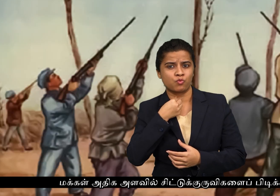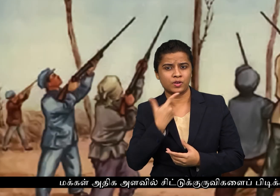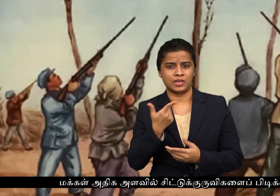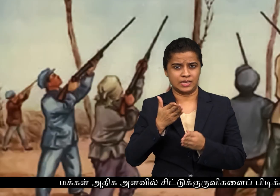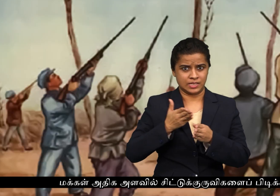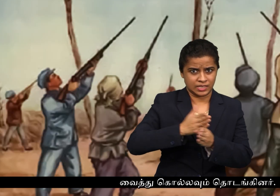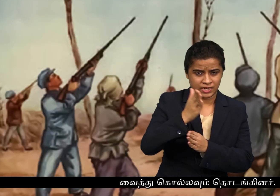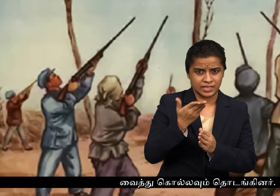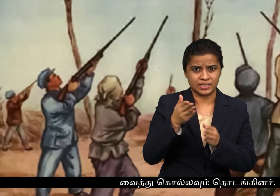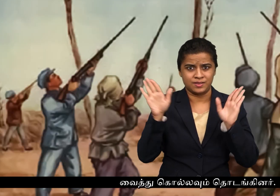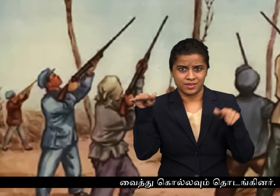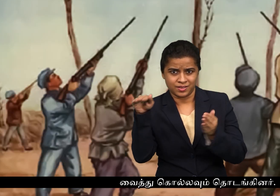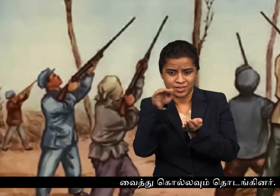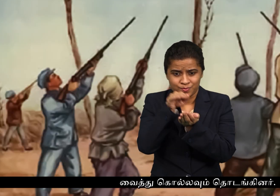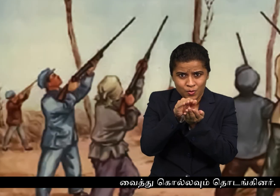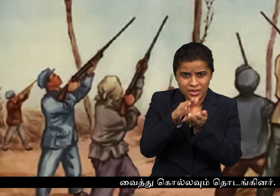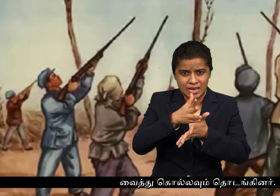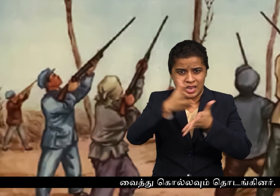பிடிக்கவும் விஷம் வைத்துக் கொள்ளவும் தொடங்கினர்.